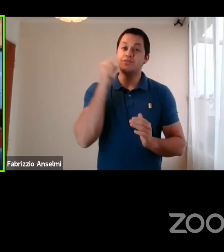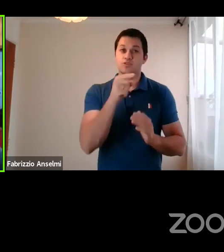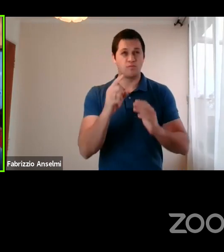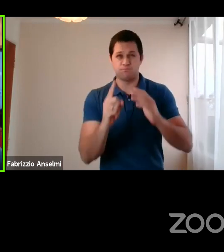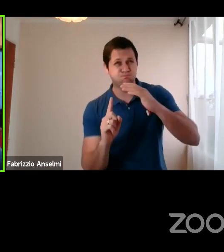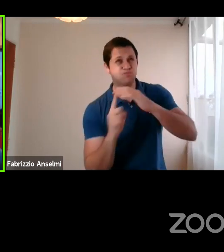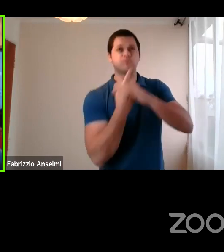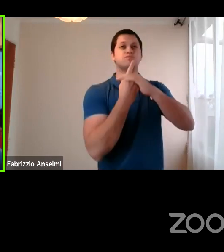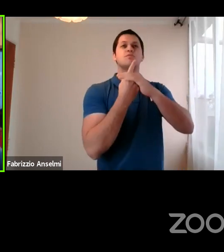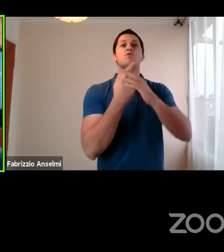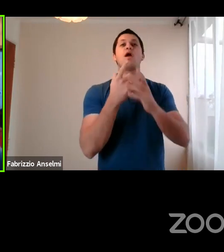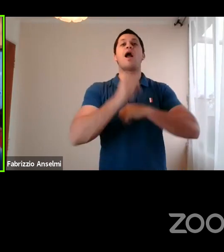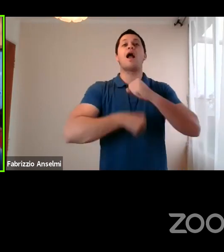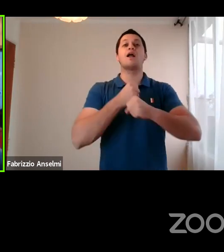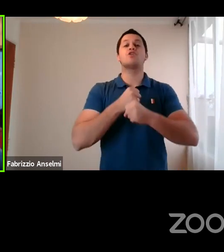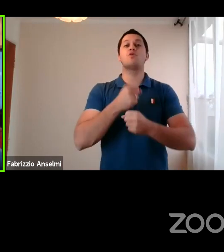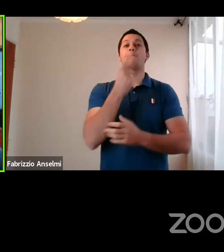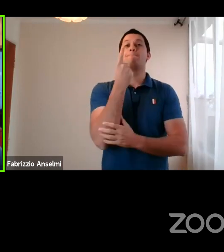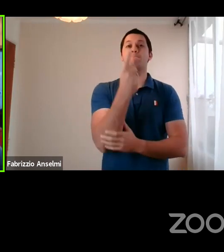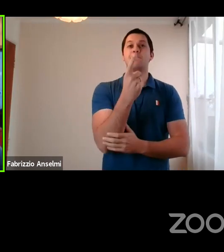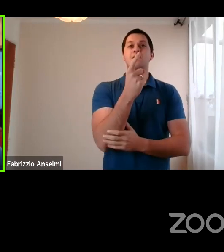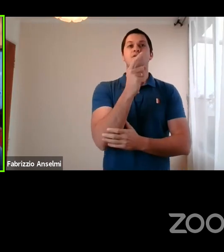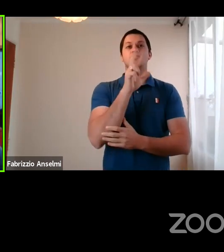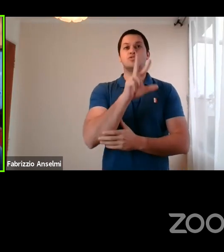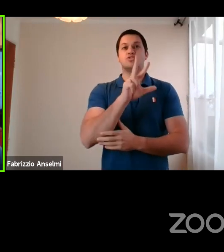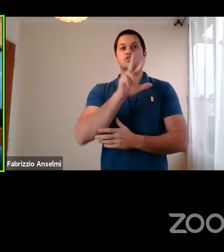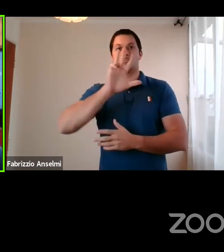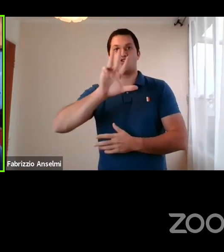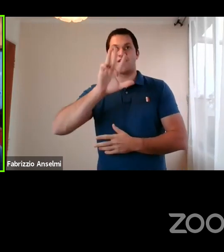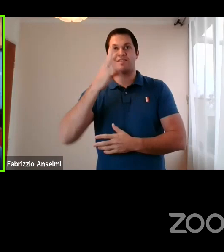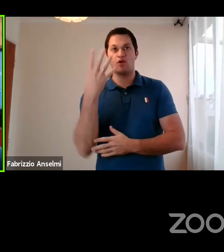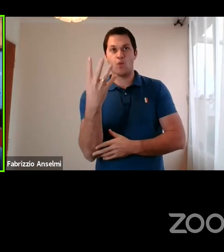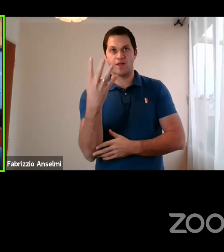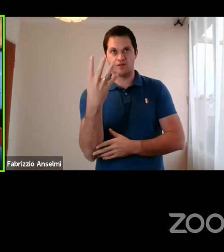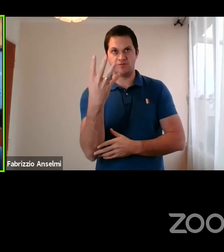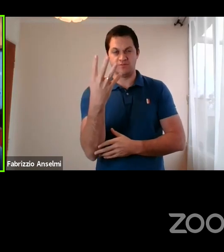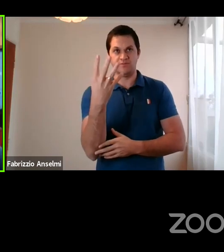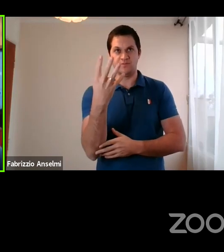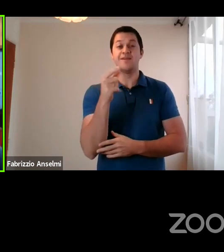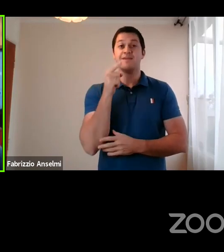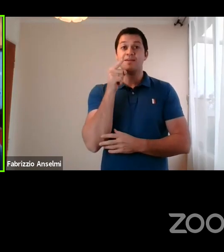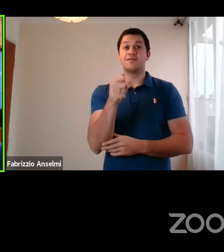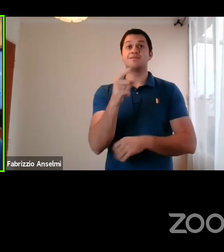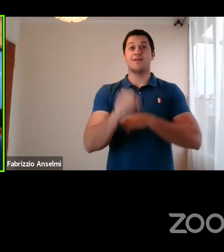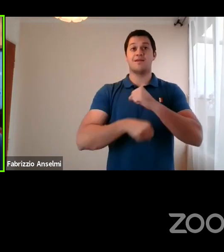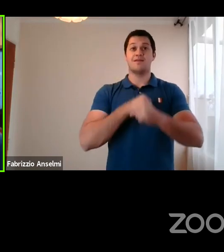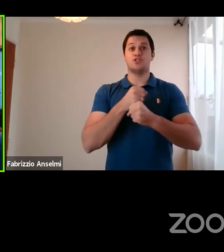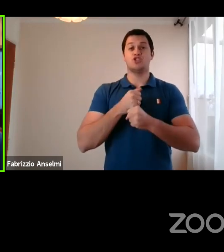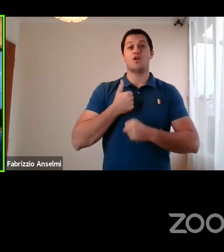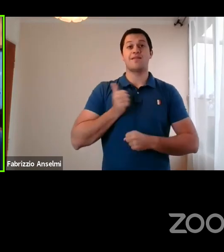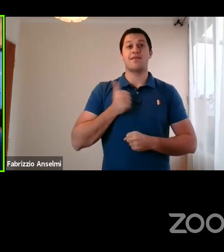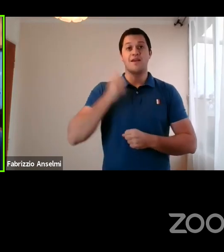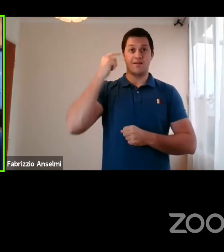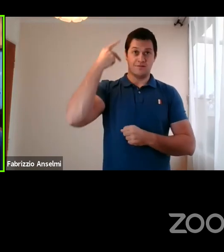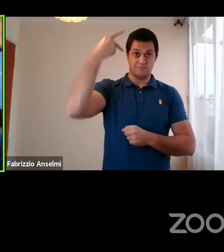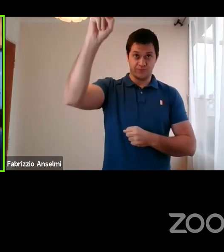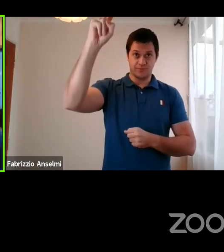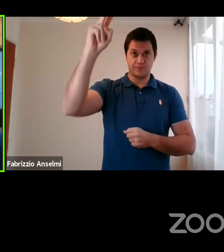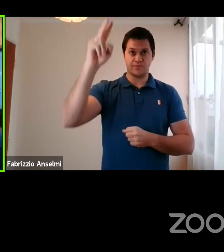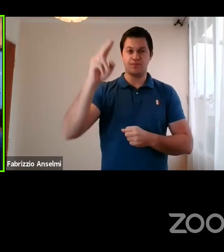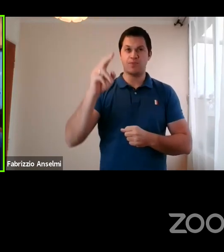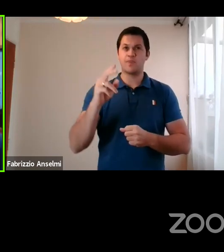en 1894. En ese año, en Canadá, hubo una publicación